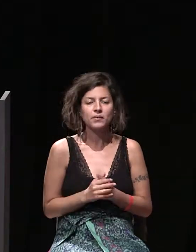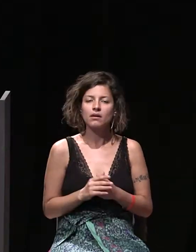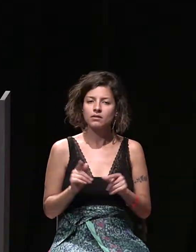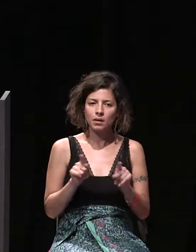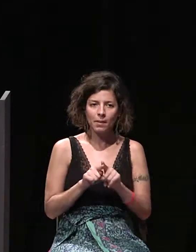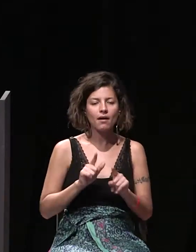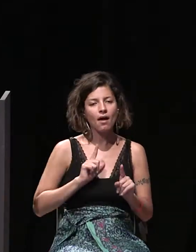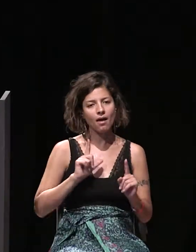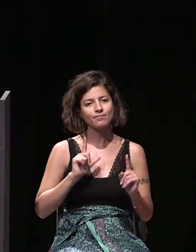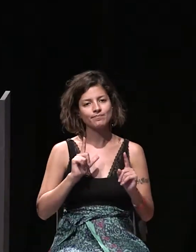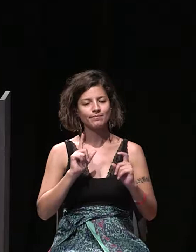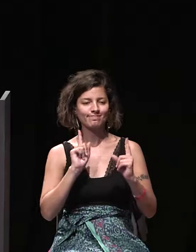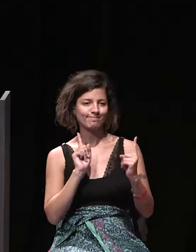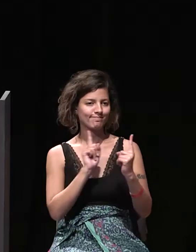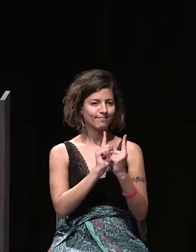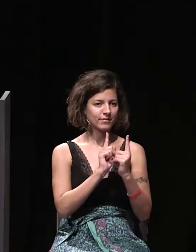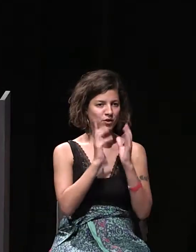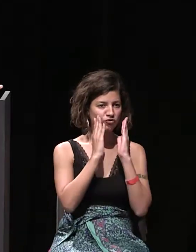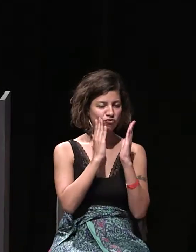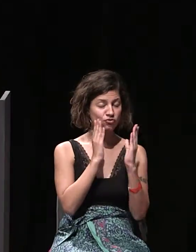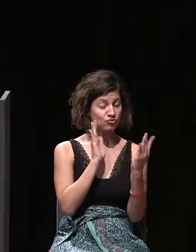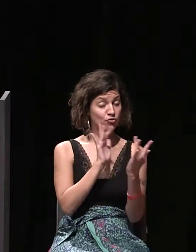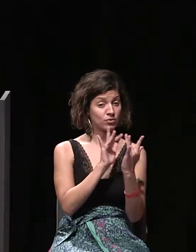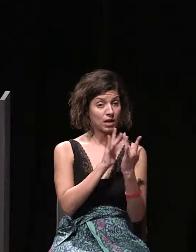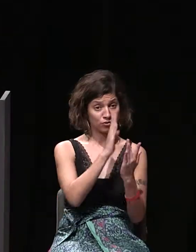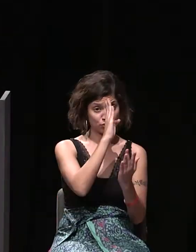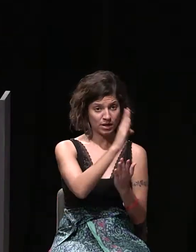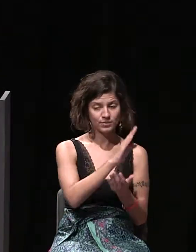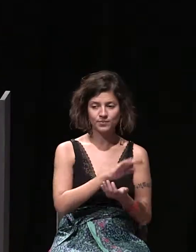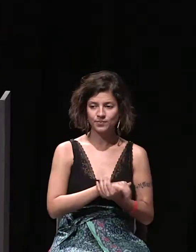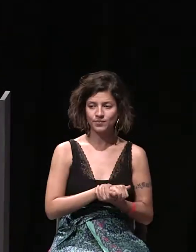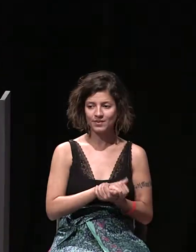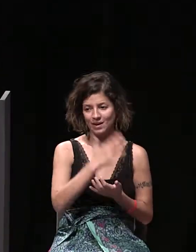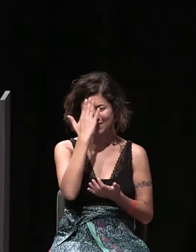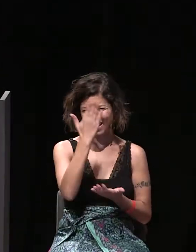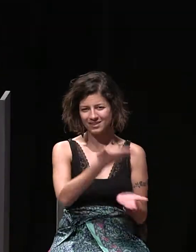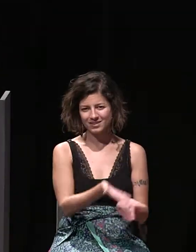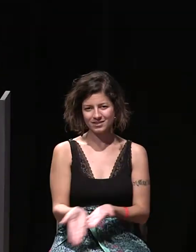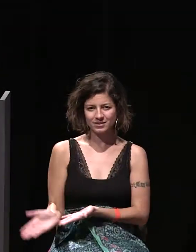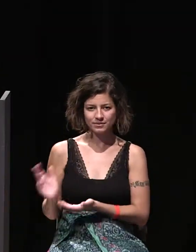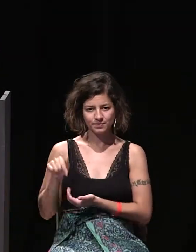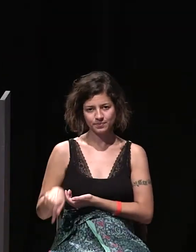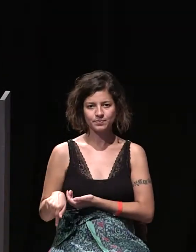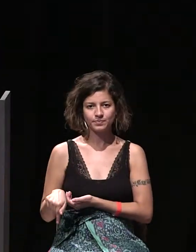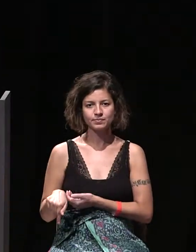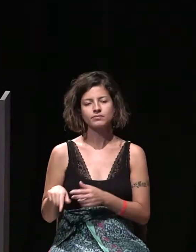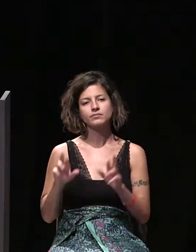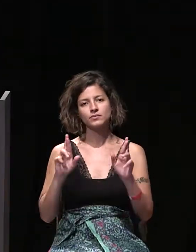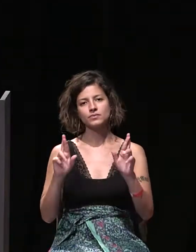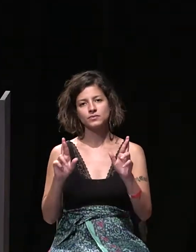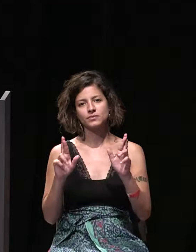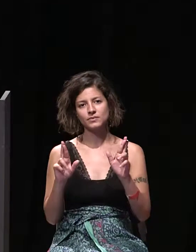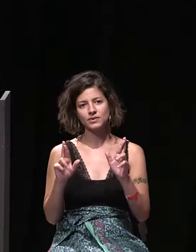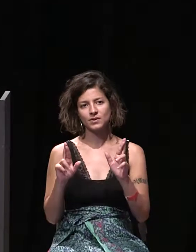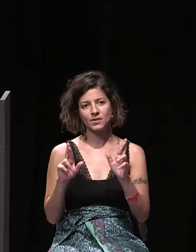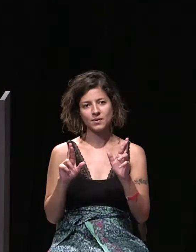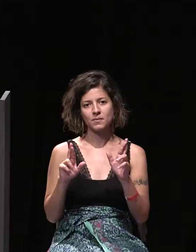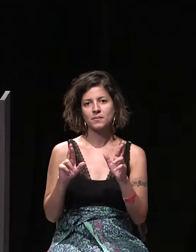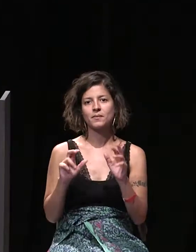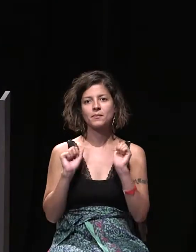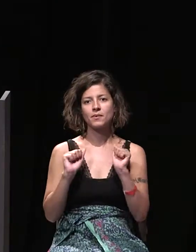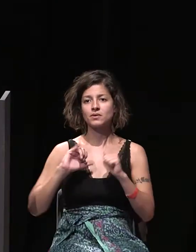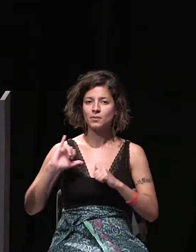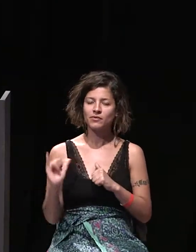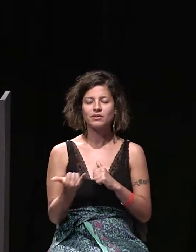no atendimento com o público. Francine, muito obrigada. Peço para que você venha ao palco e tomara que a gente possa aproveitar bem essa nossa parte da tarde.